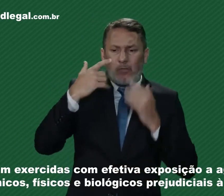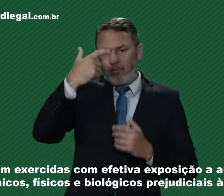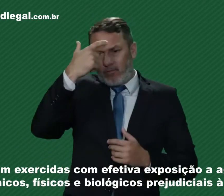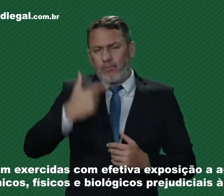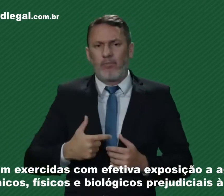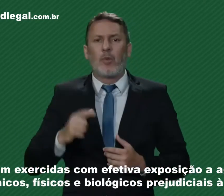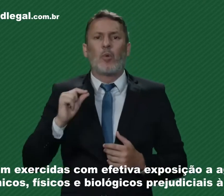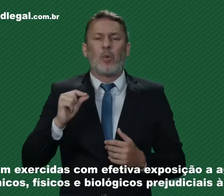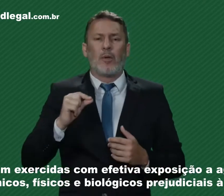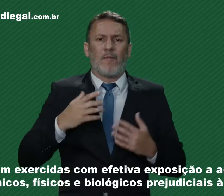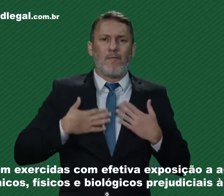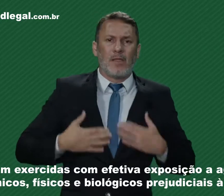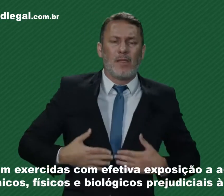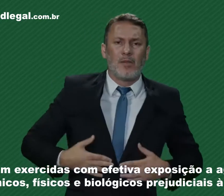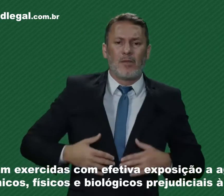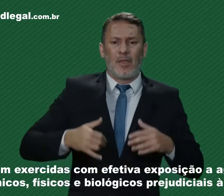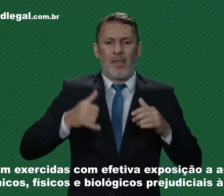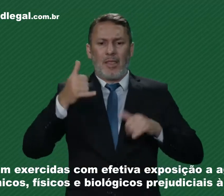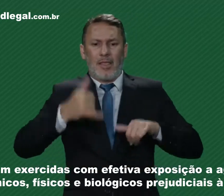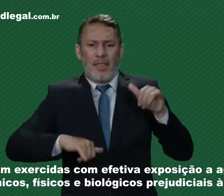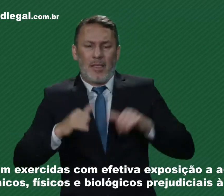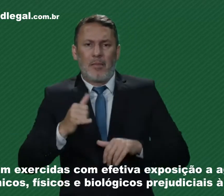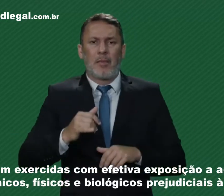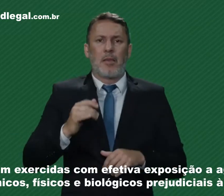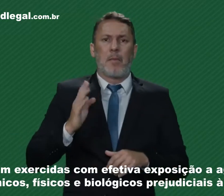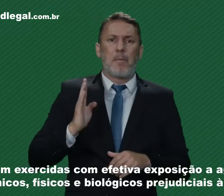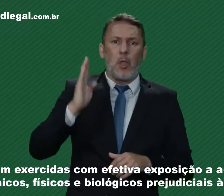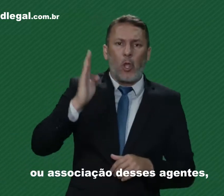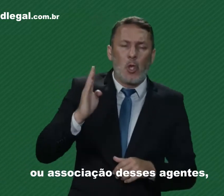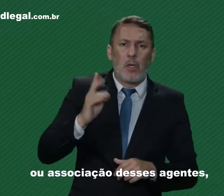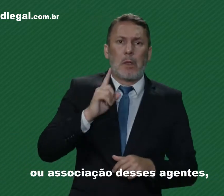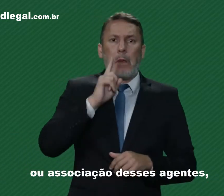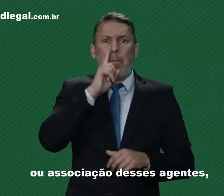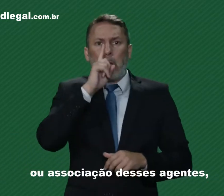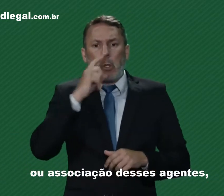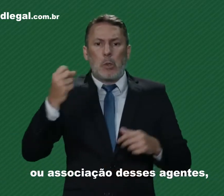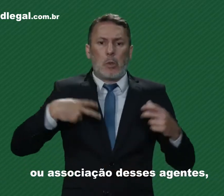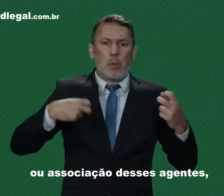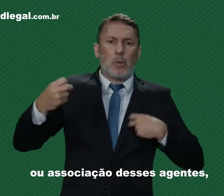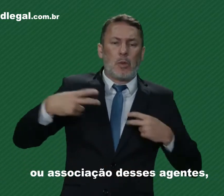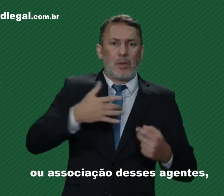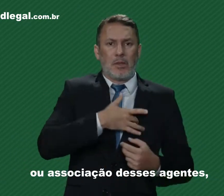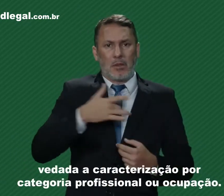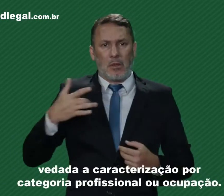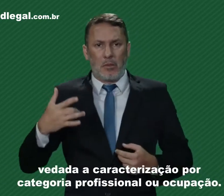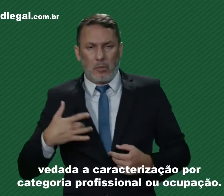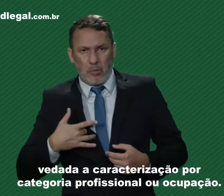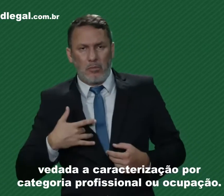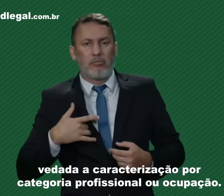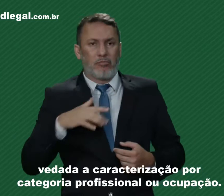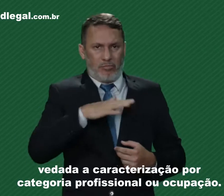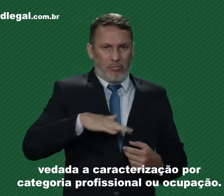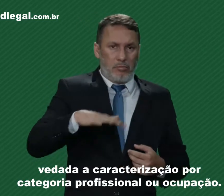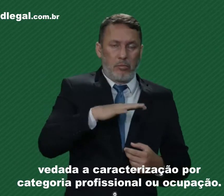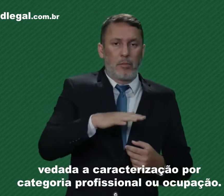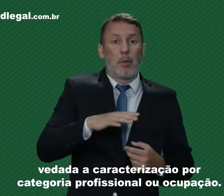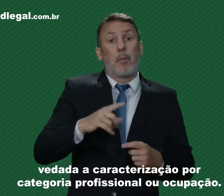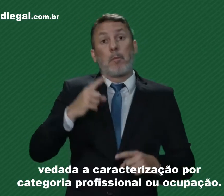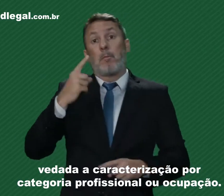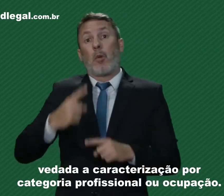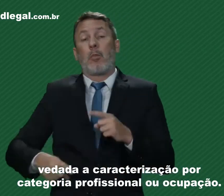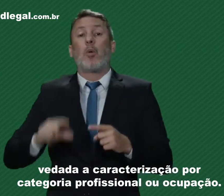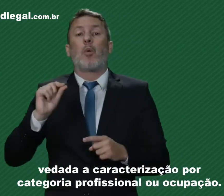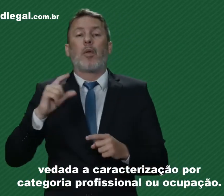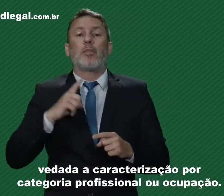químicos, físicos e biológicos prejudiciais à saúde ou associação desses agentes, vedada a caracterização